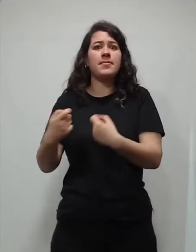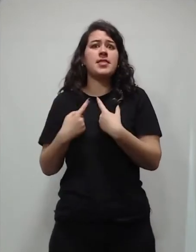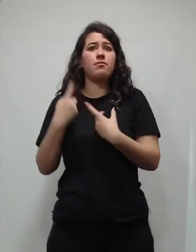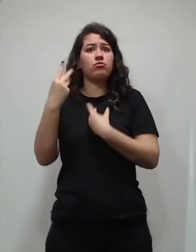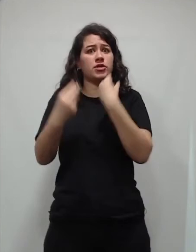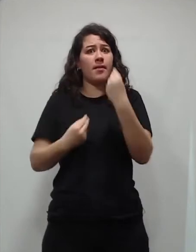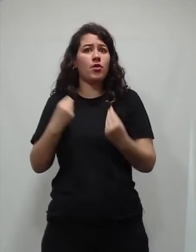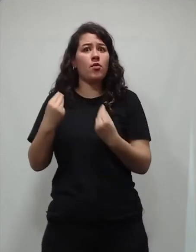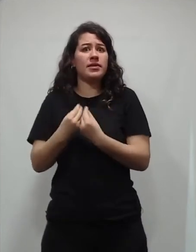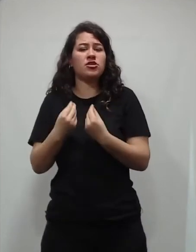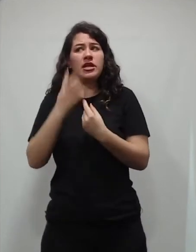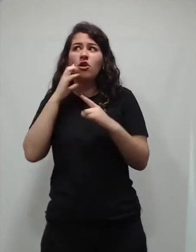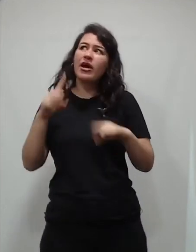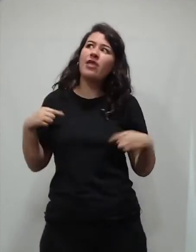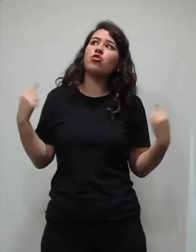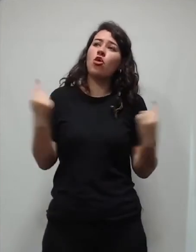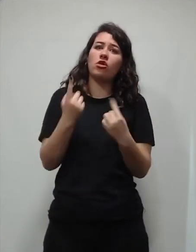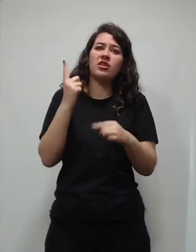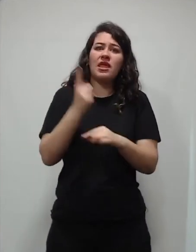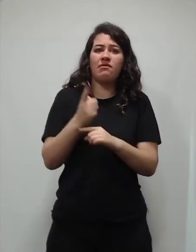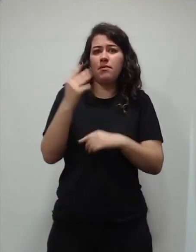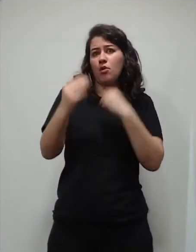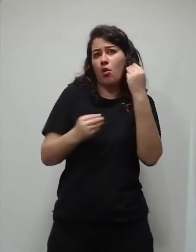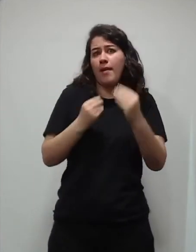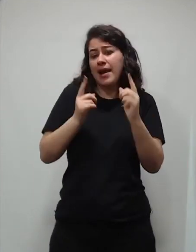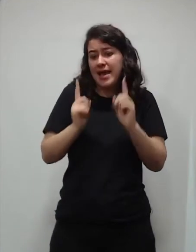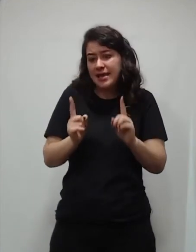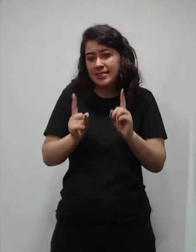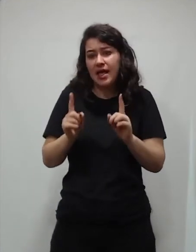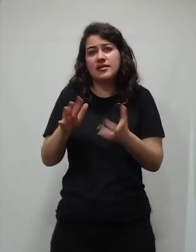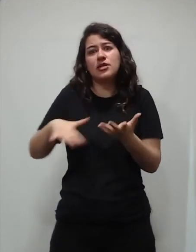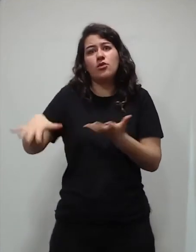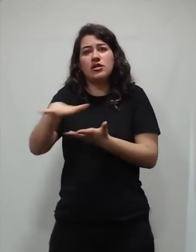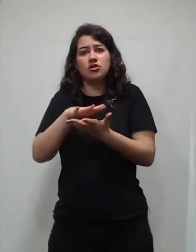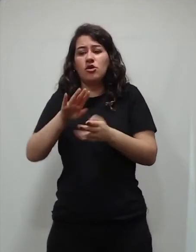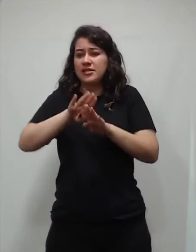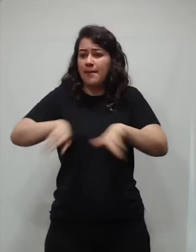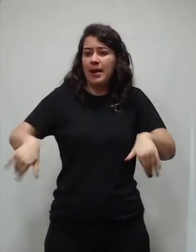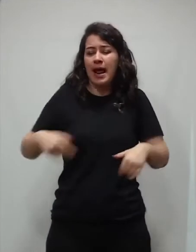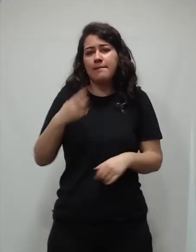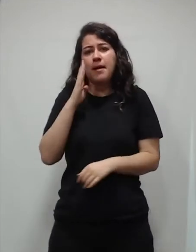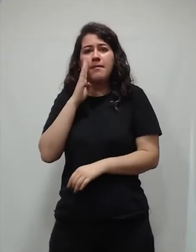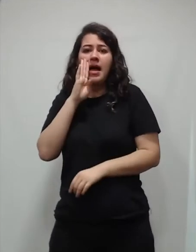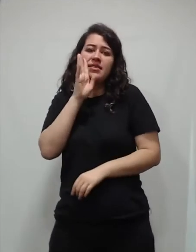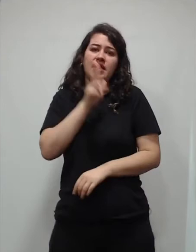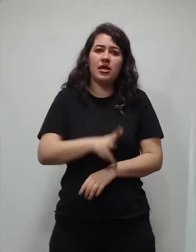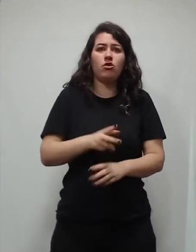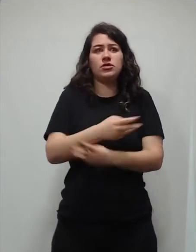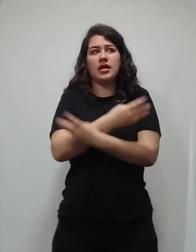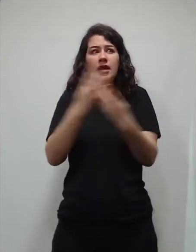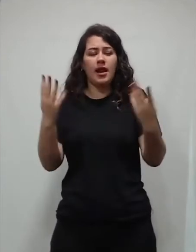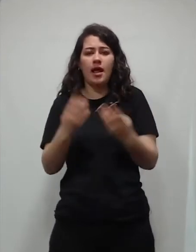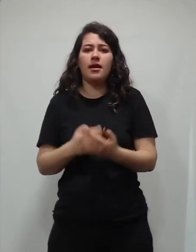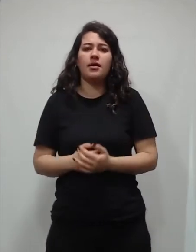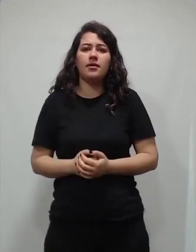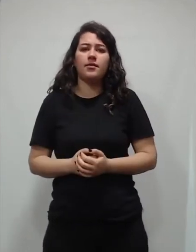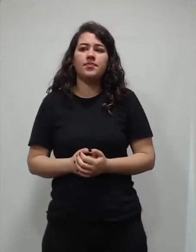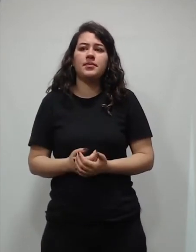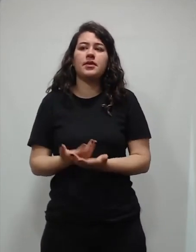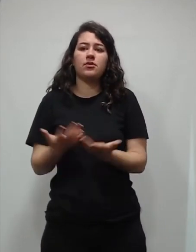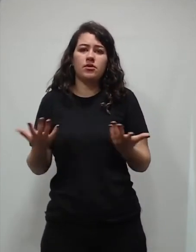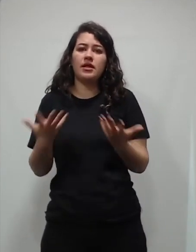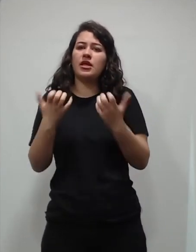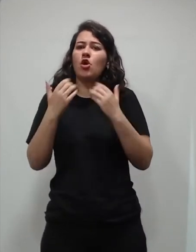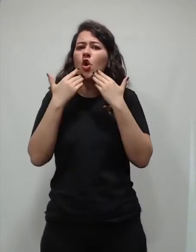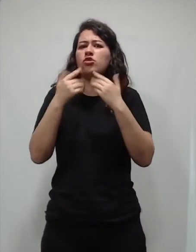creo que nos debe preocupar a todos, este terrible daño que se hace en general. Así que